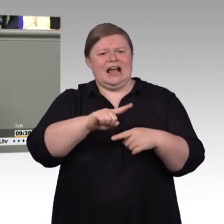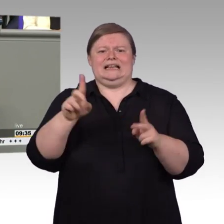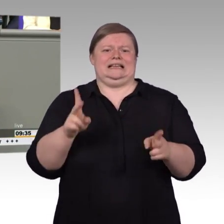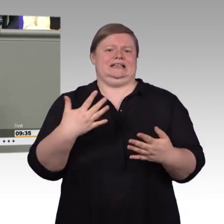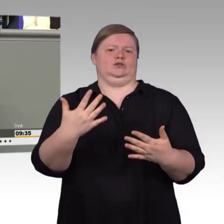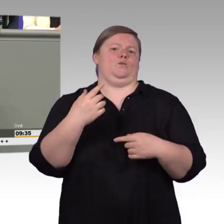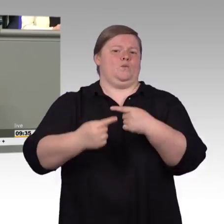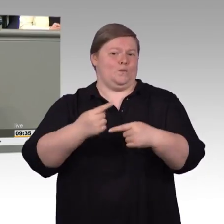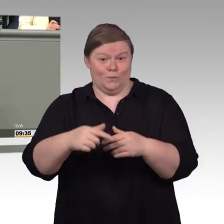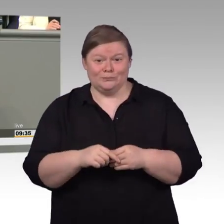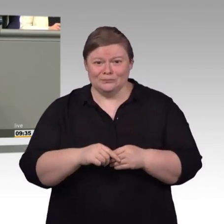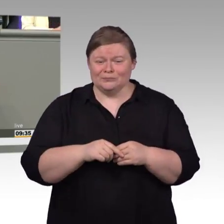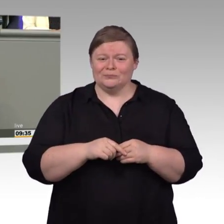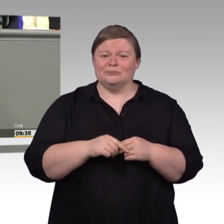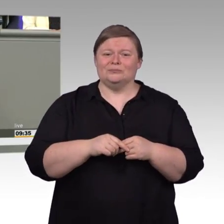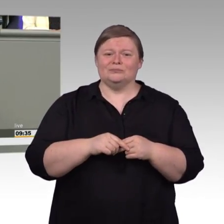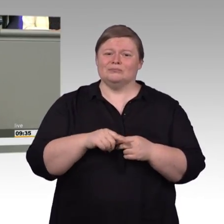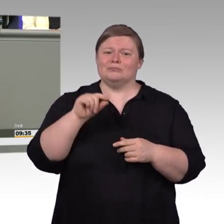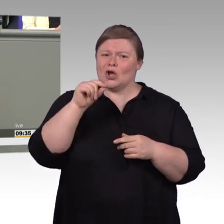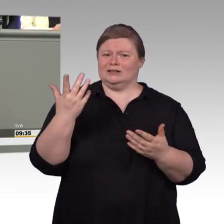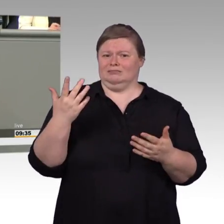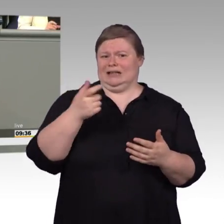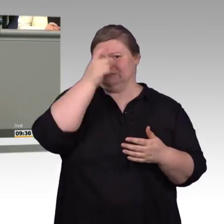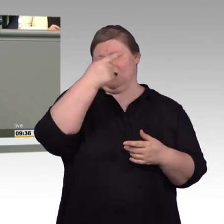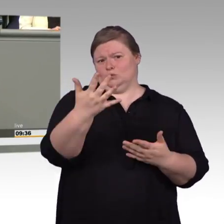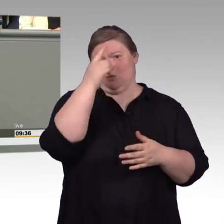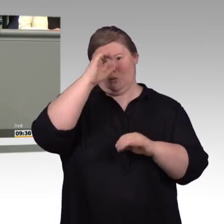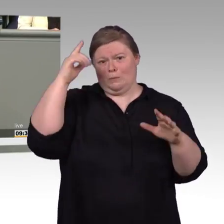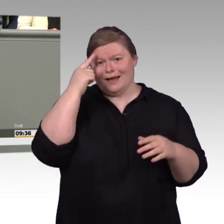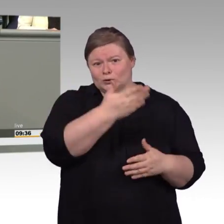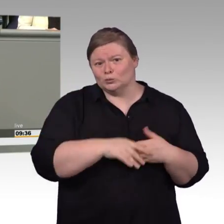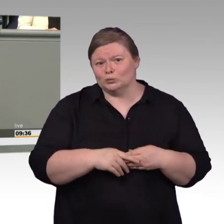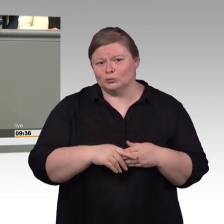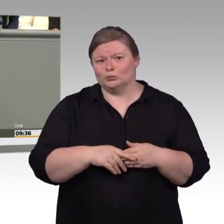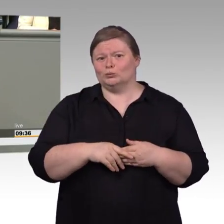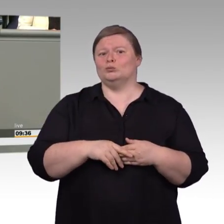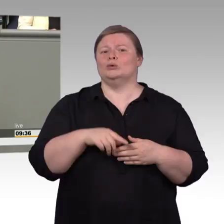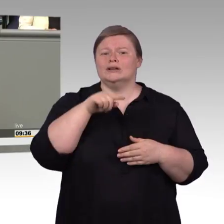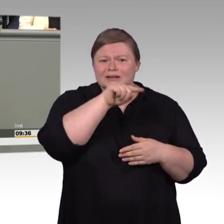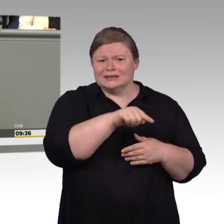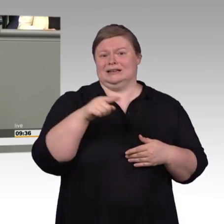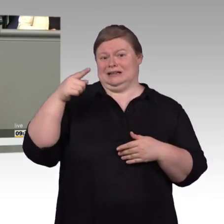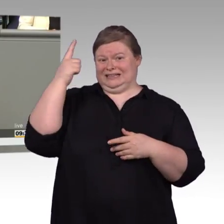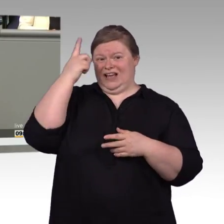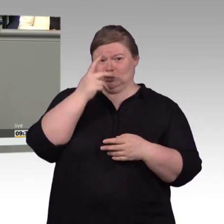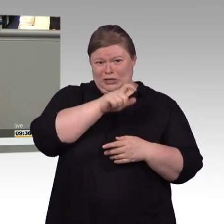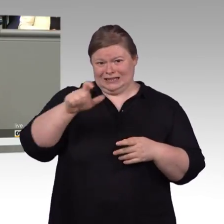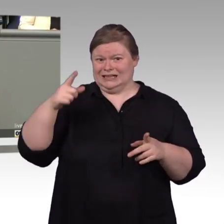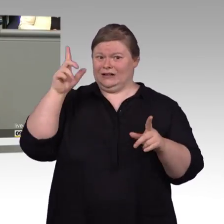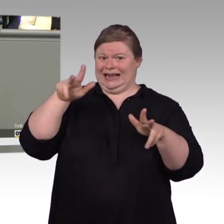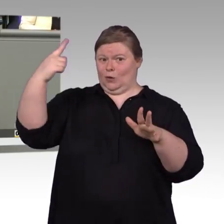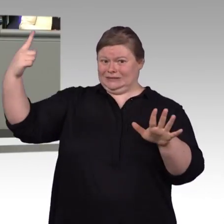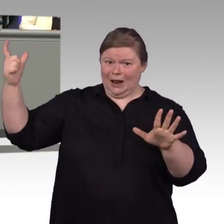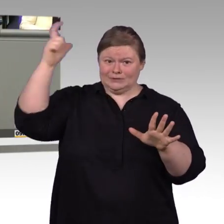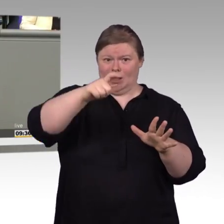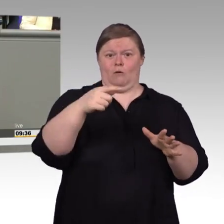nicht glauben. Dass Sie mir das nicht glauben wollen, dass ich letzte Woche gesagt habe, dass das Gesetz so nicht bleiben kann, ja, geschenkt. Aber glauben Sie doch wenigstens Ihren